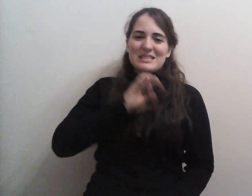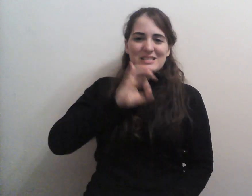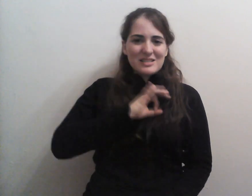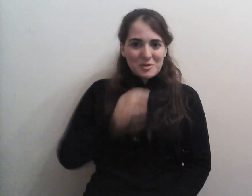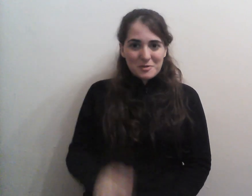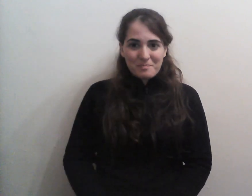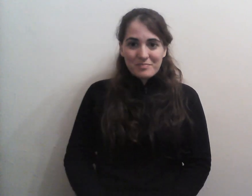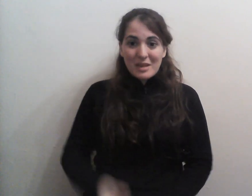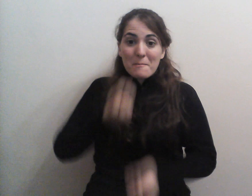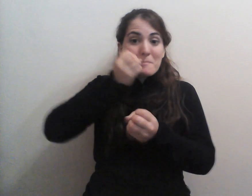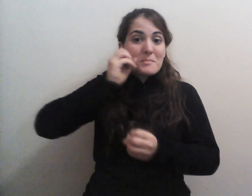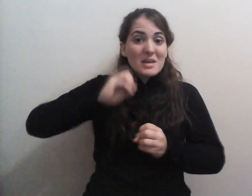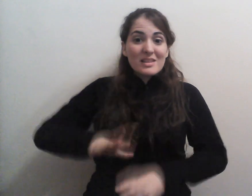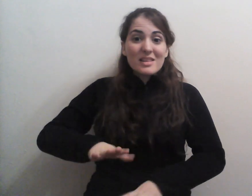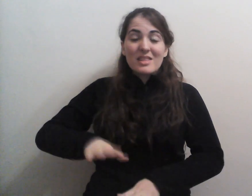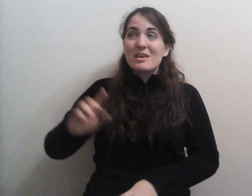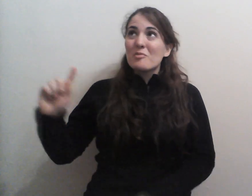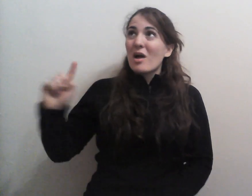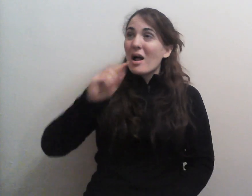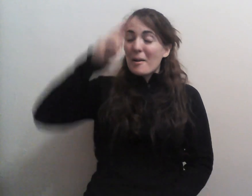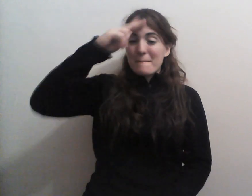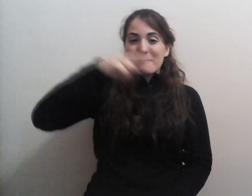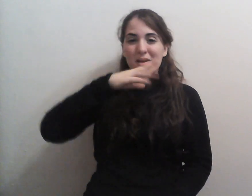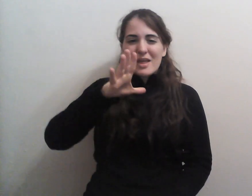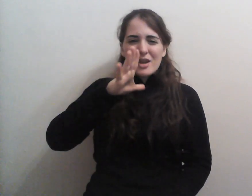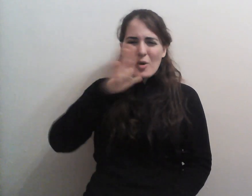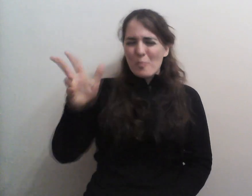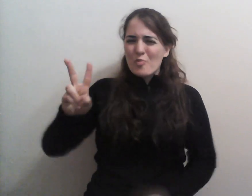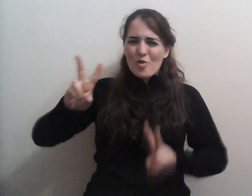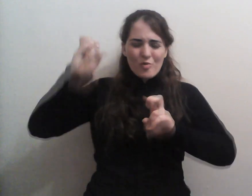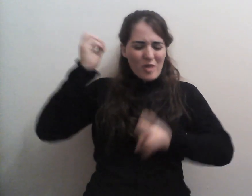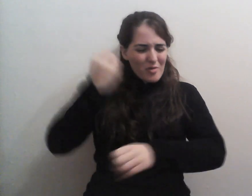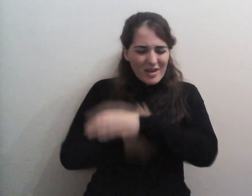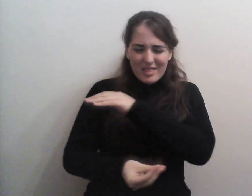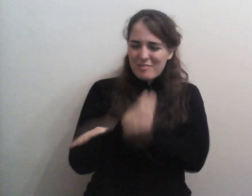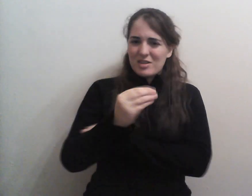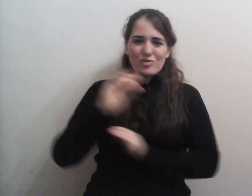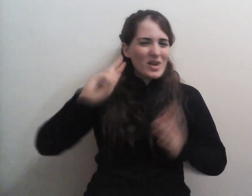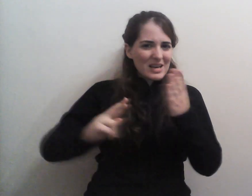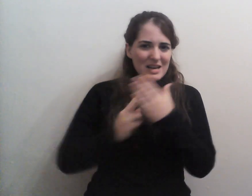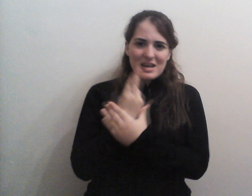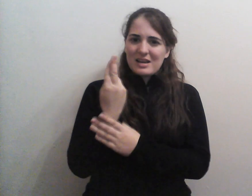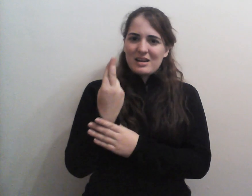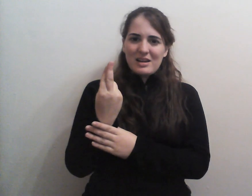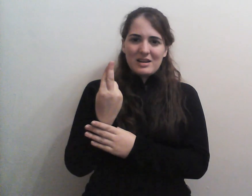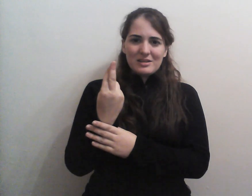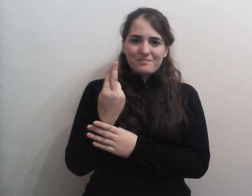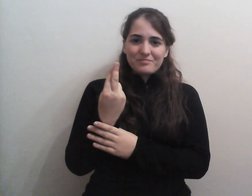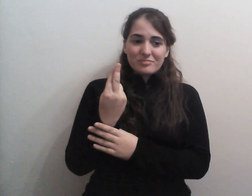Bendecimos al Padre por su obra de regeneración, nuevo nacimiento. Somos del Señor porque